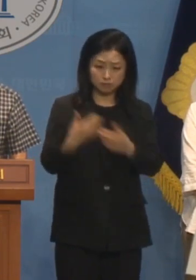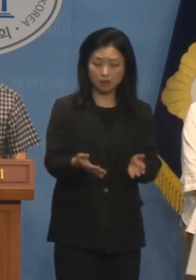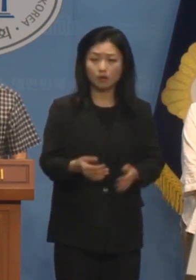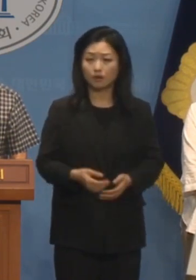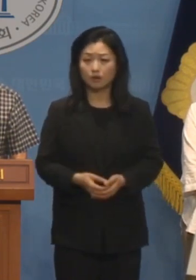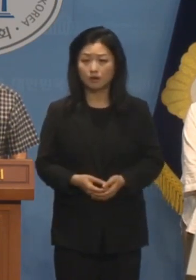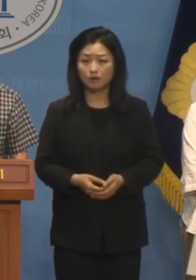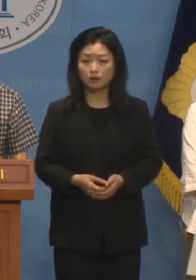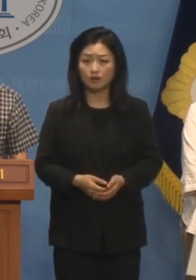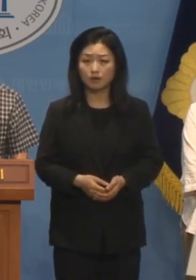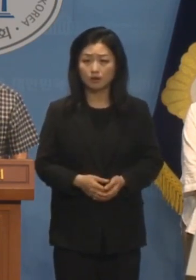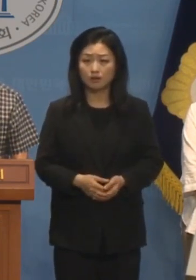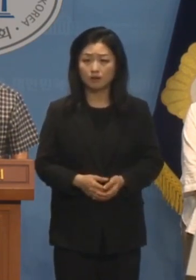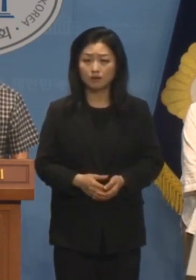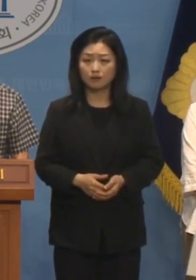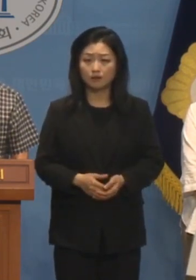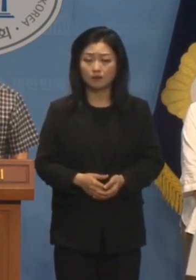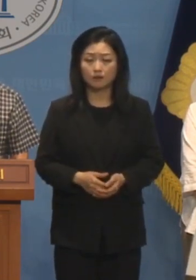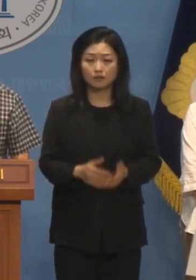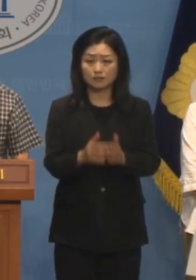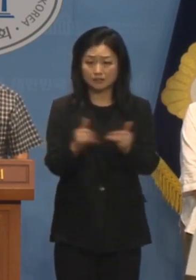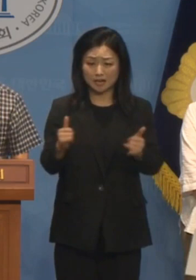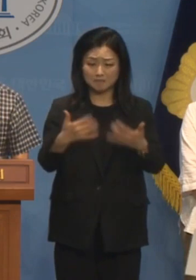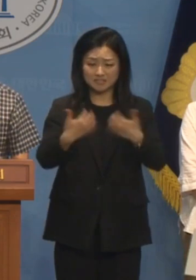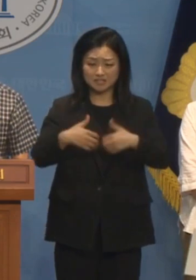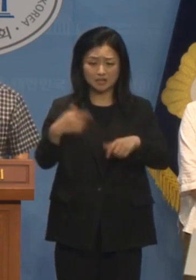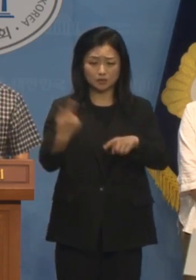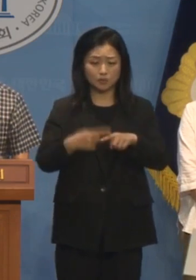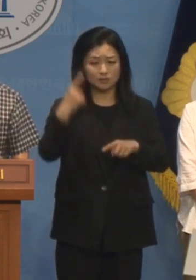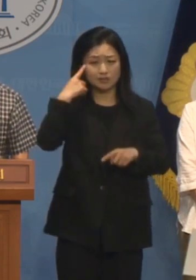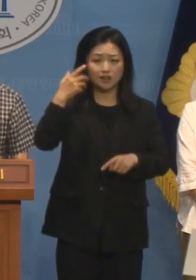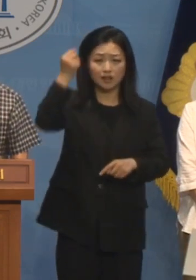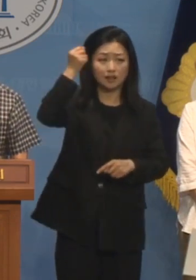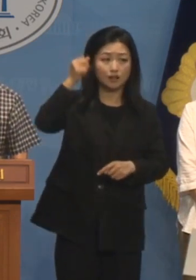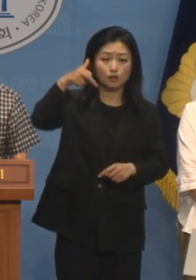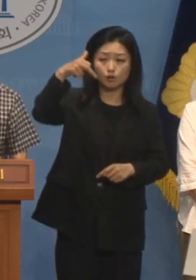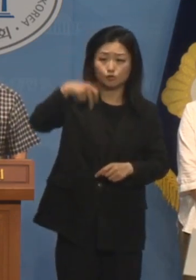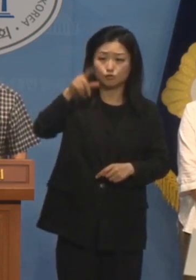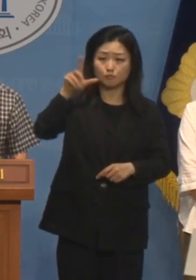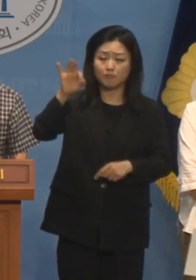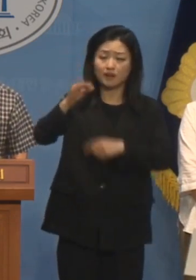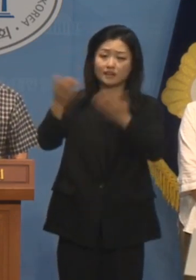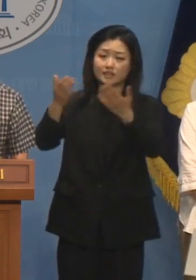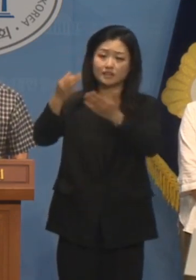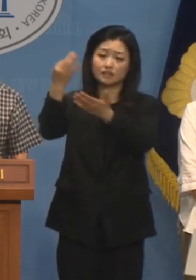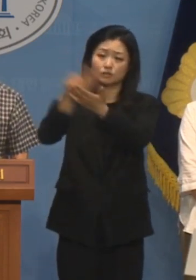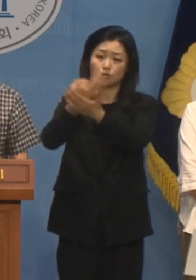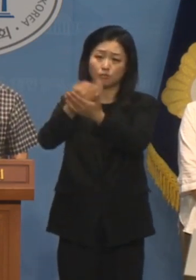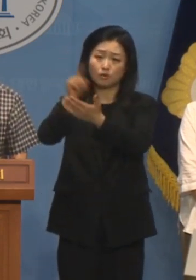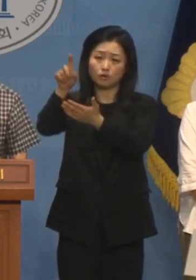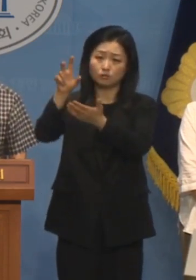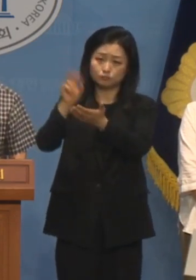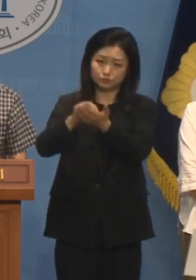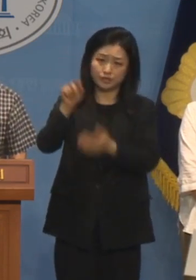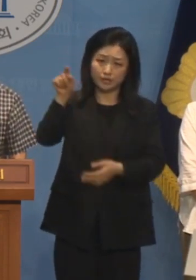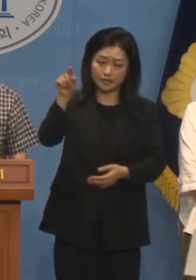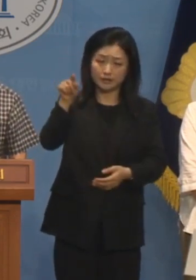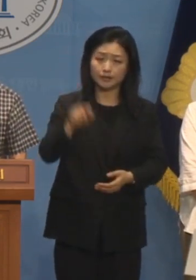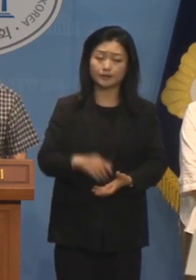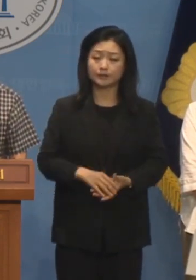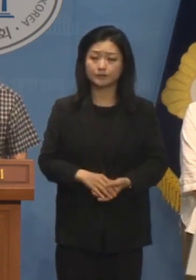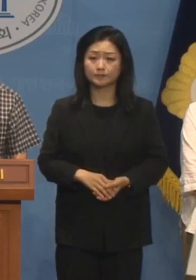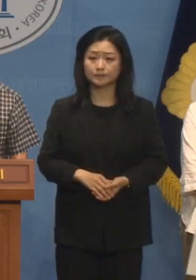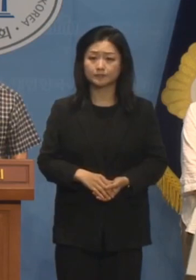생각지 않는 사람을 기계로 여기는 쿠팡의 무리한 영업 때문이라고, 영업 방침 때문이라고 저는